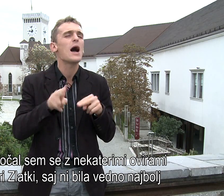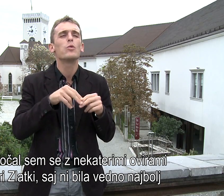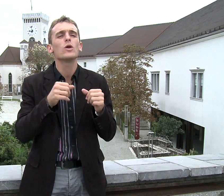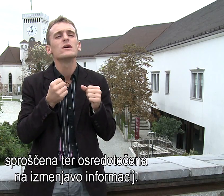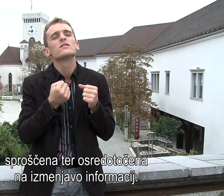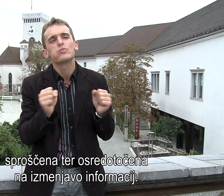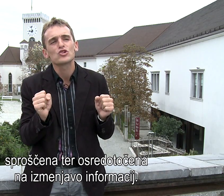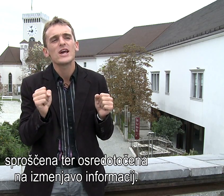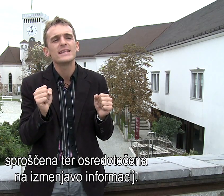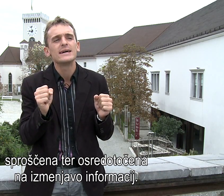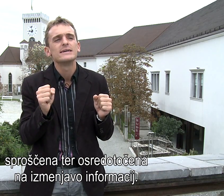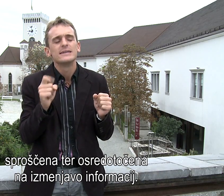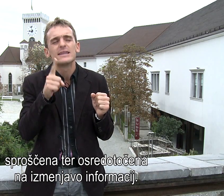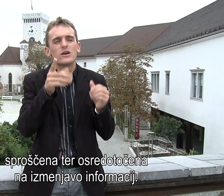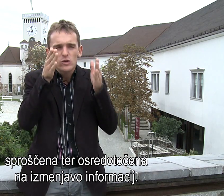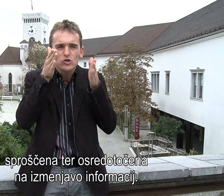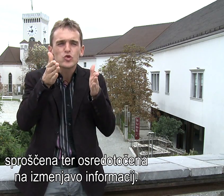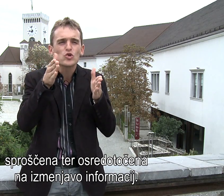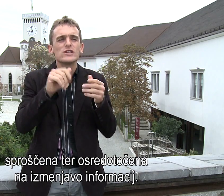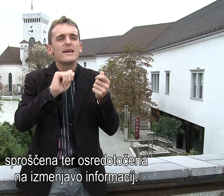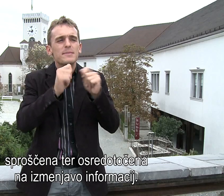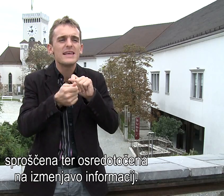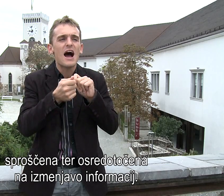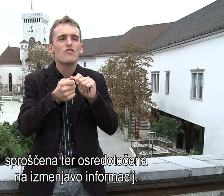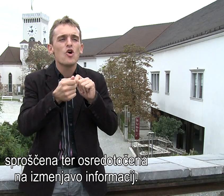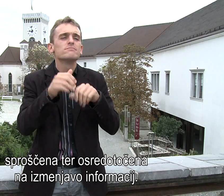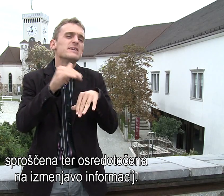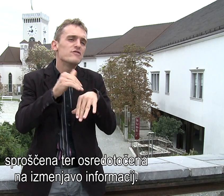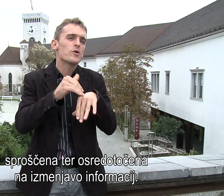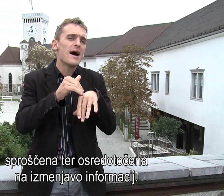najbolj sproščena ter osredotočena na izmenjavo informacij.